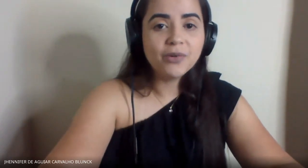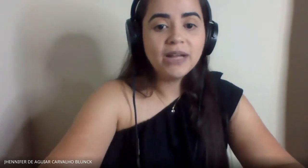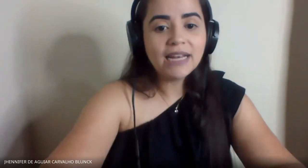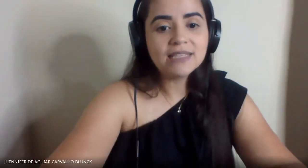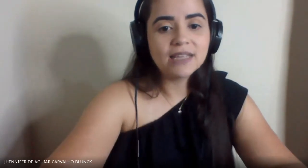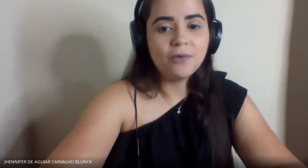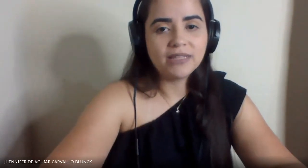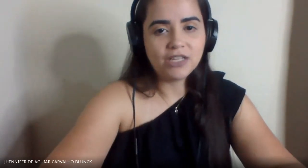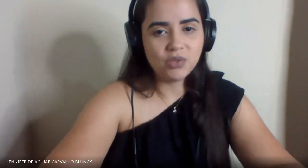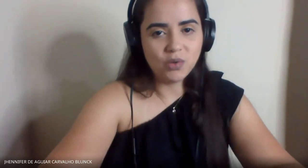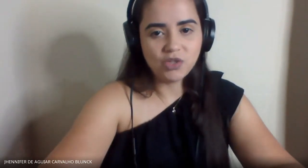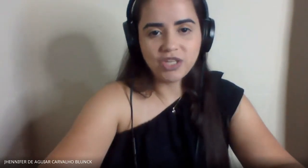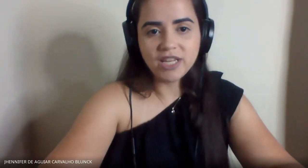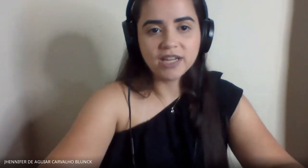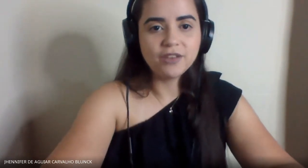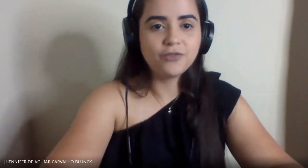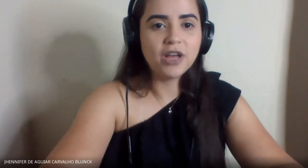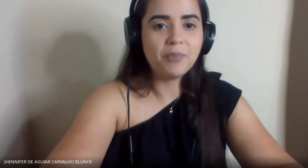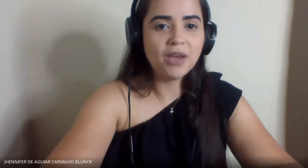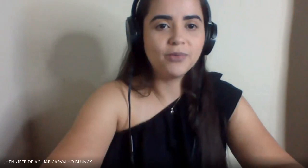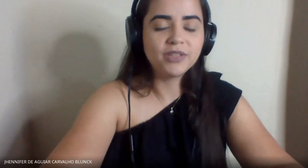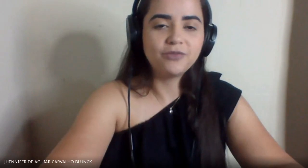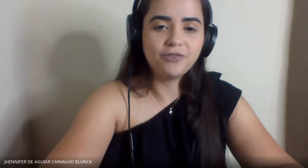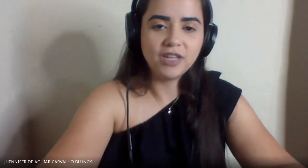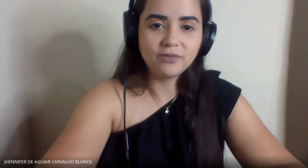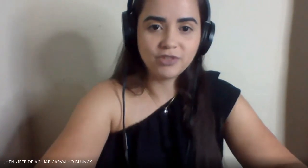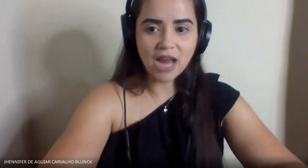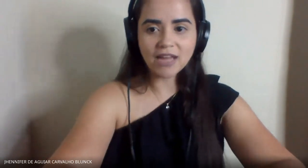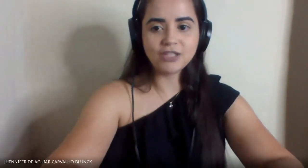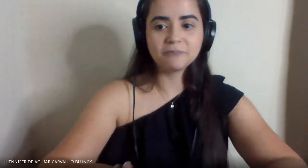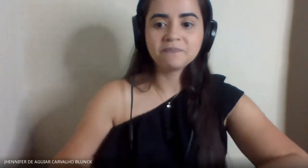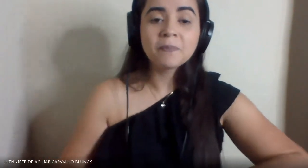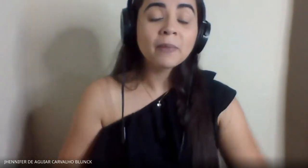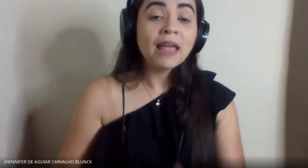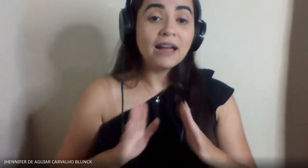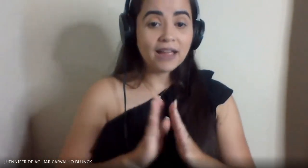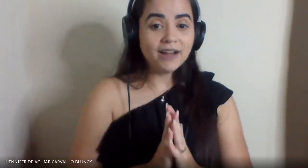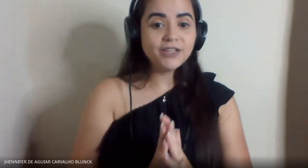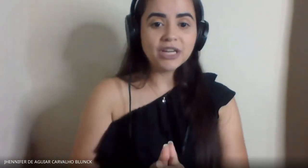Agora, com relação à datilologia, que foi a pergunta que foi feita no chat,